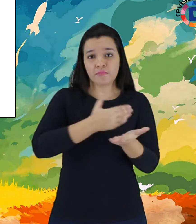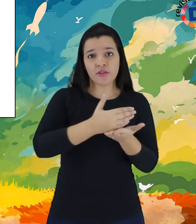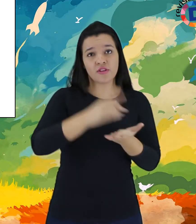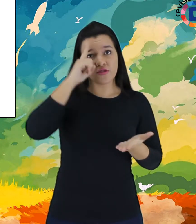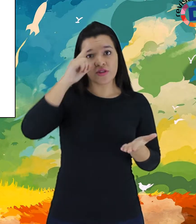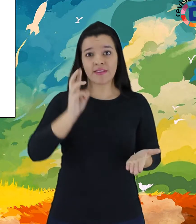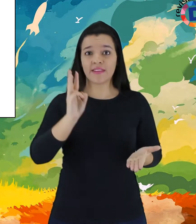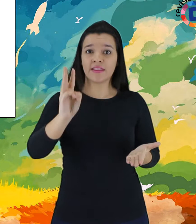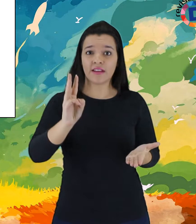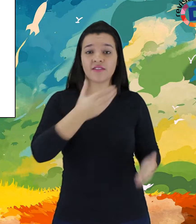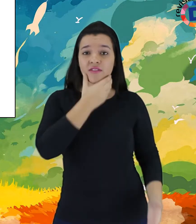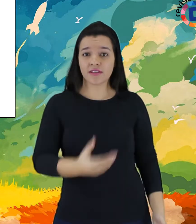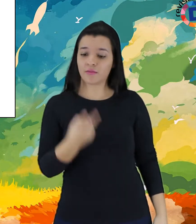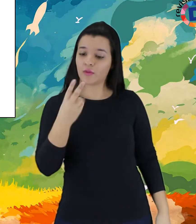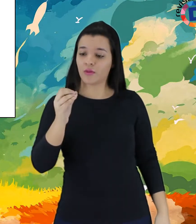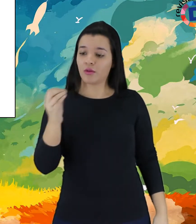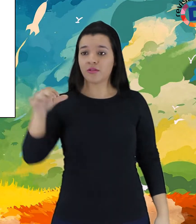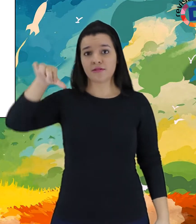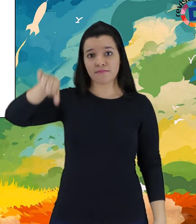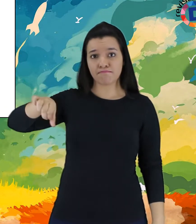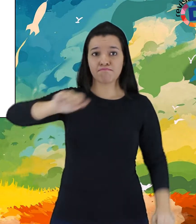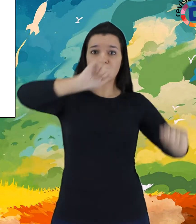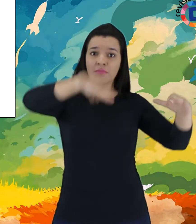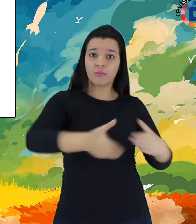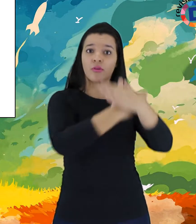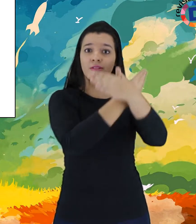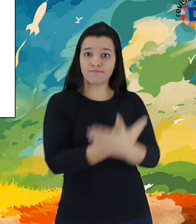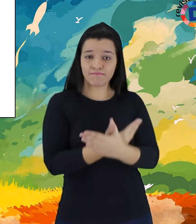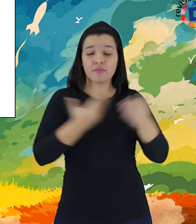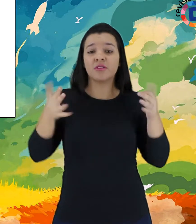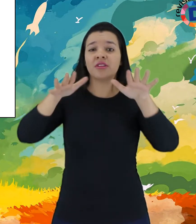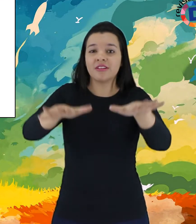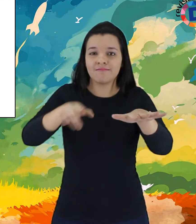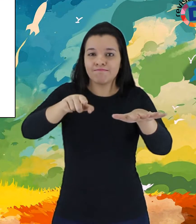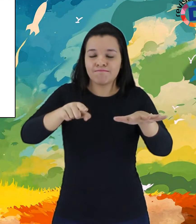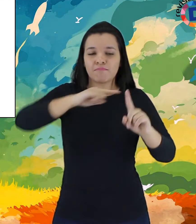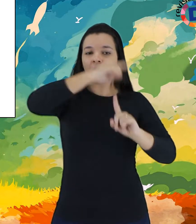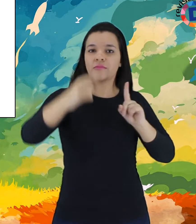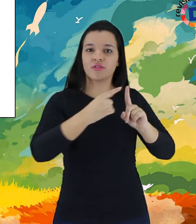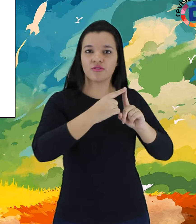de dezembro de 2009, o Memorial da Inclusão tem o propósito de reunir em um só